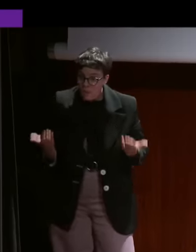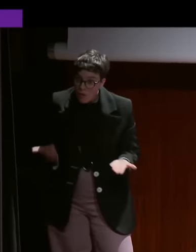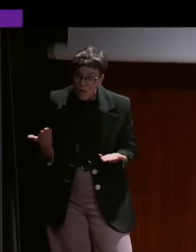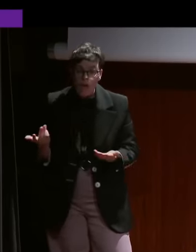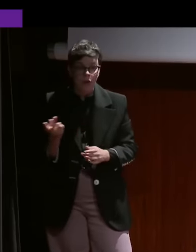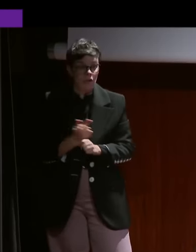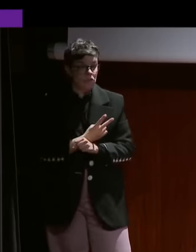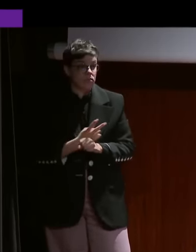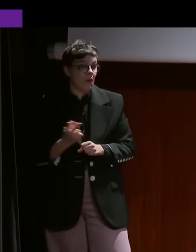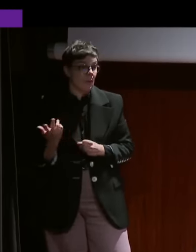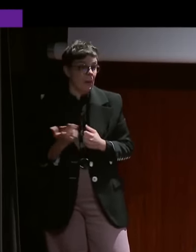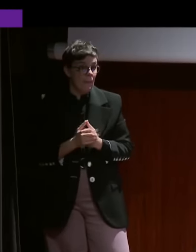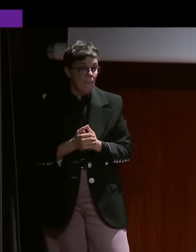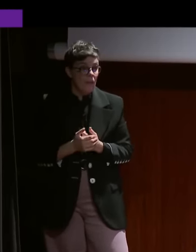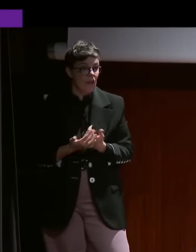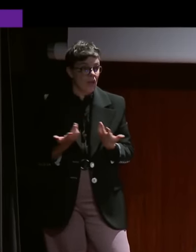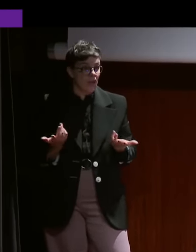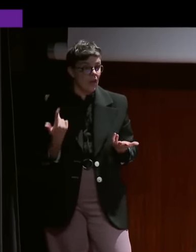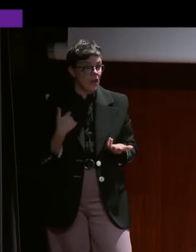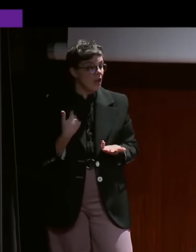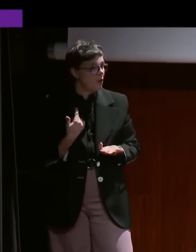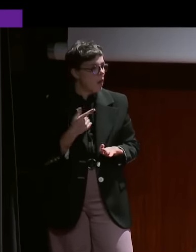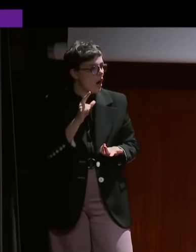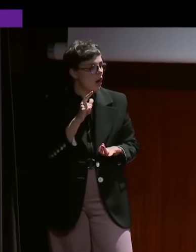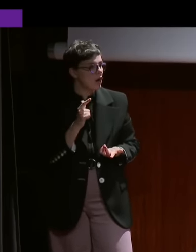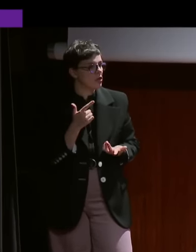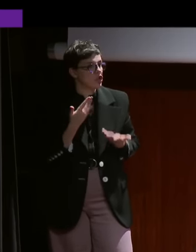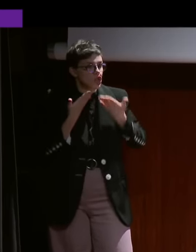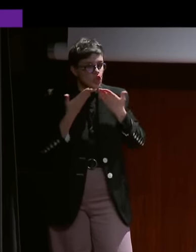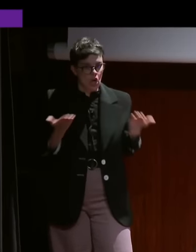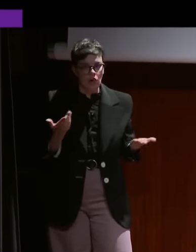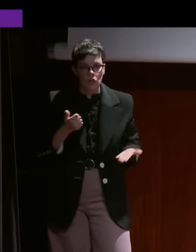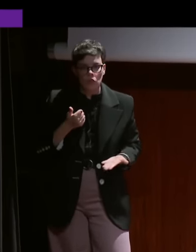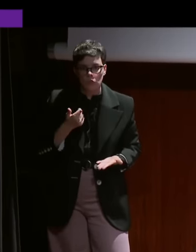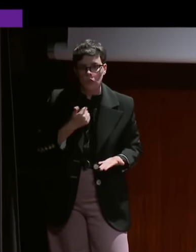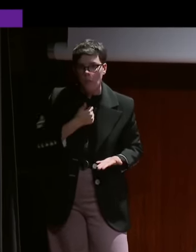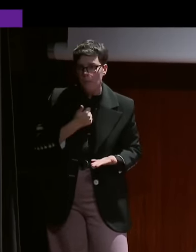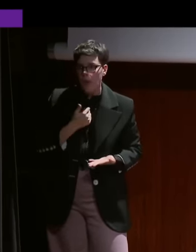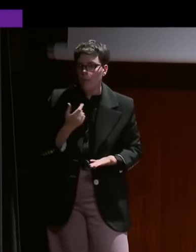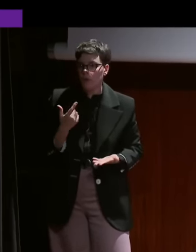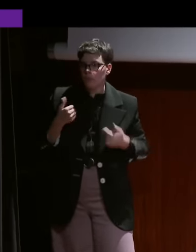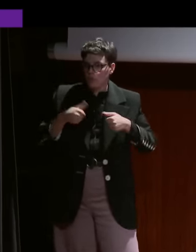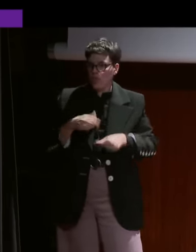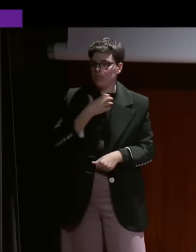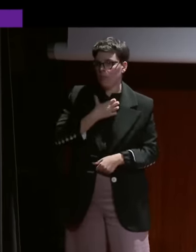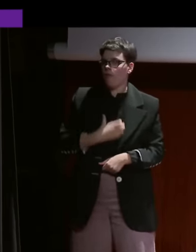littéraires de personnes sourdes qui ont existé jusqu'à maintenant, effectivement. Mais